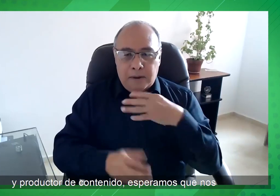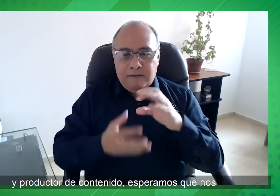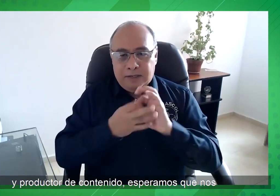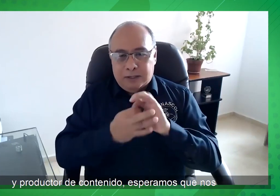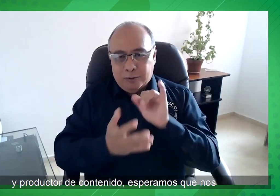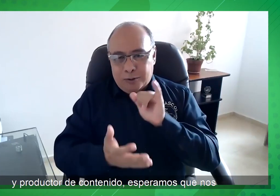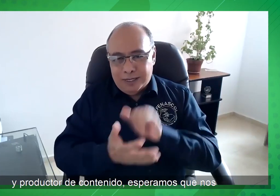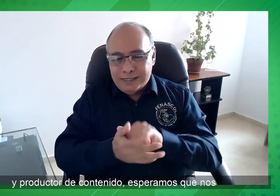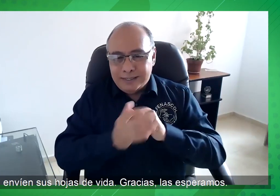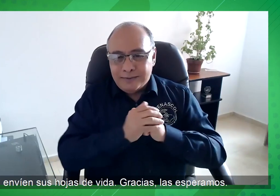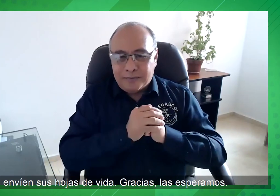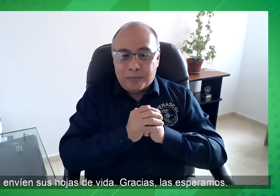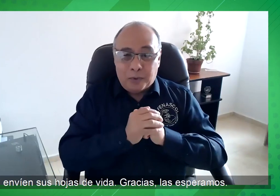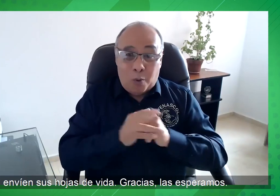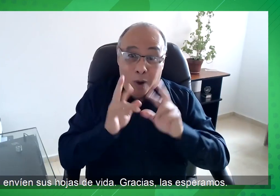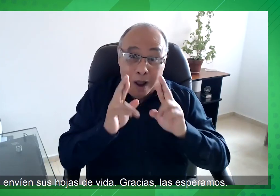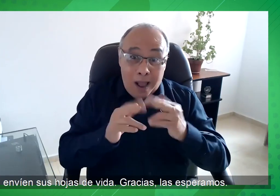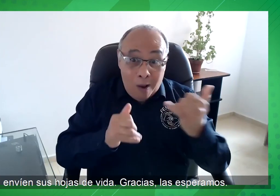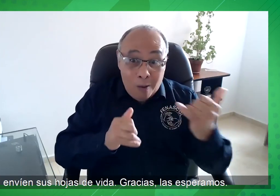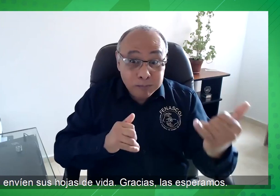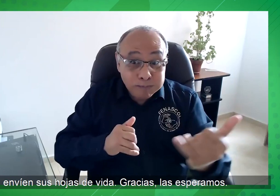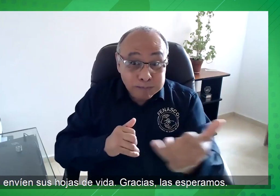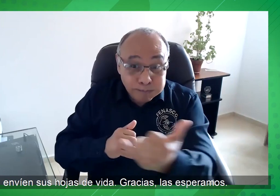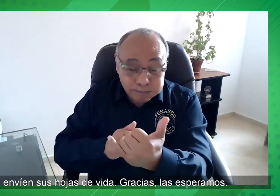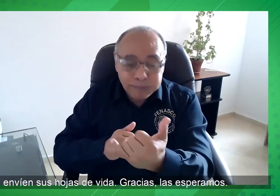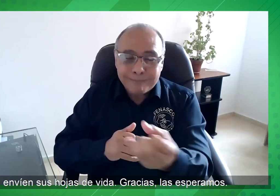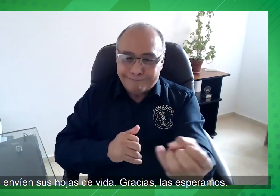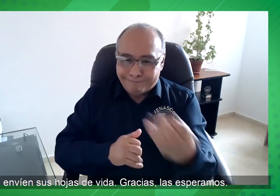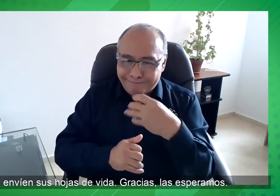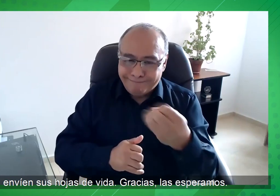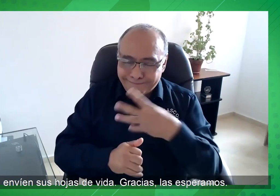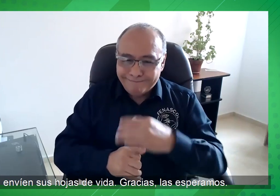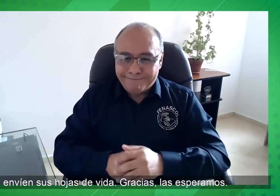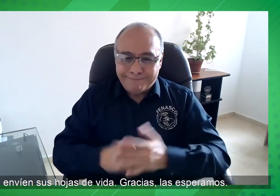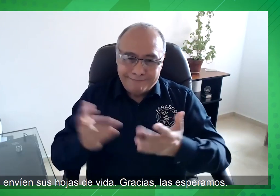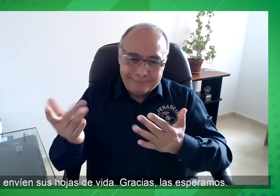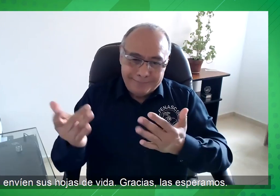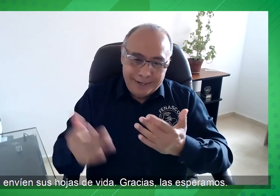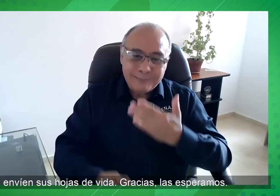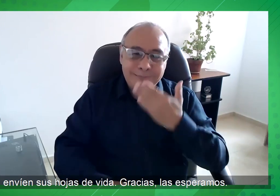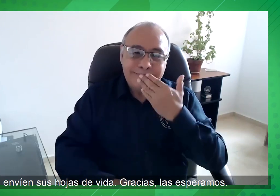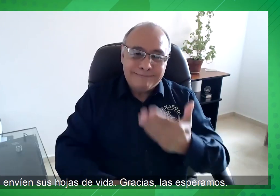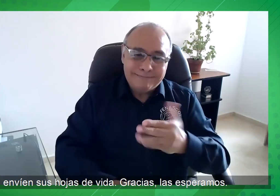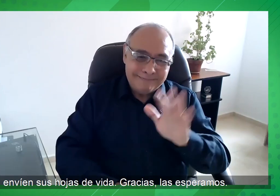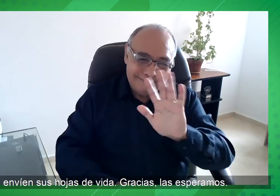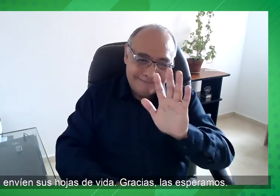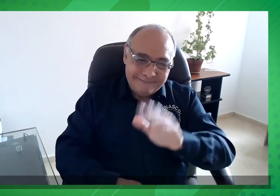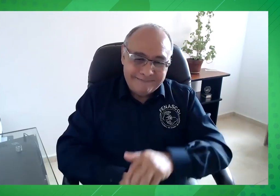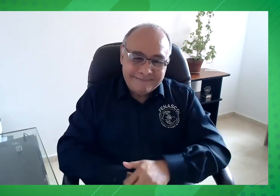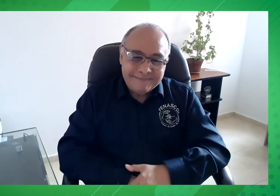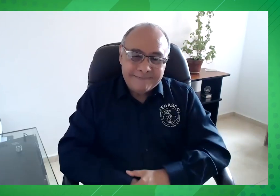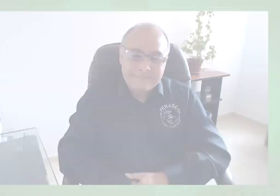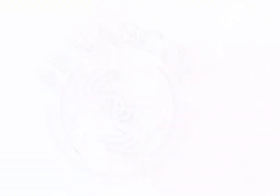que nos envíen sus hojas de vida. Gracias, las esperamos.